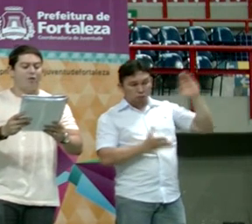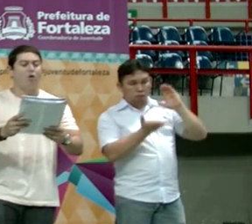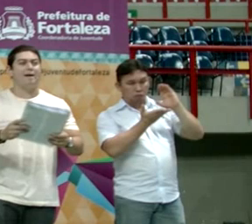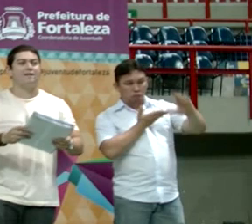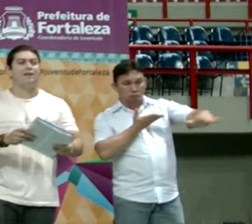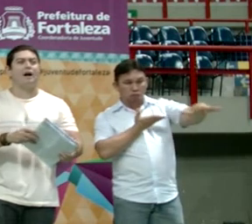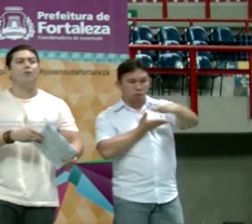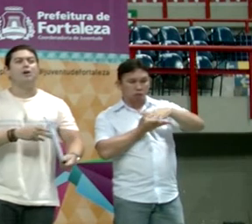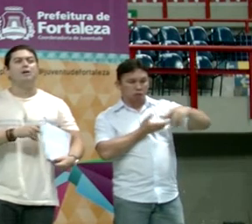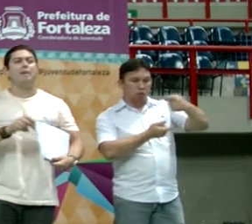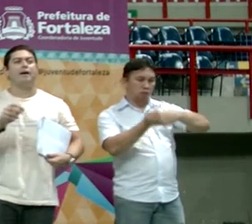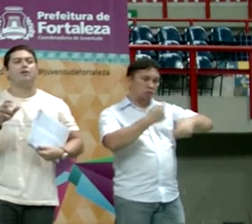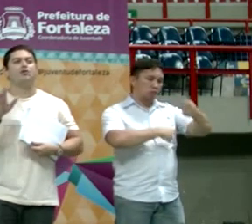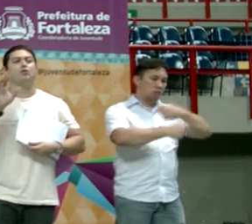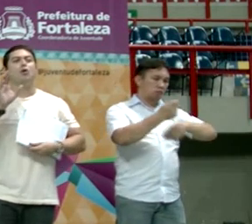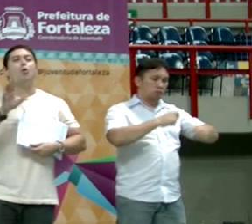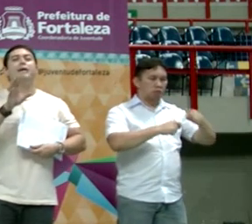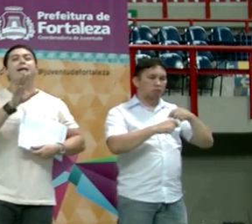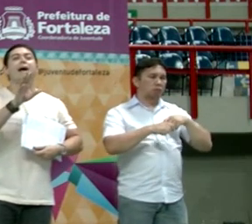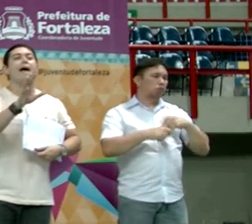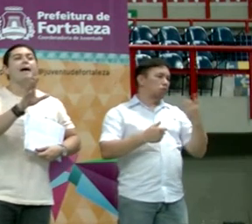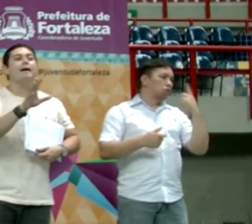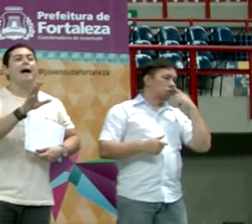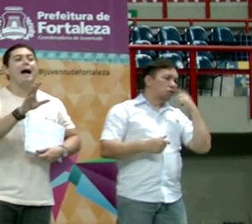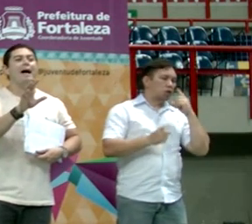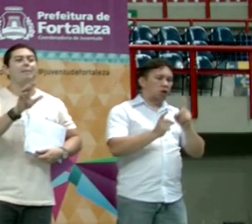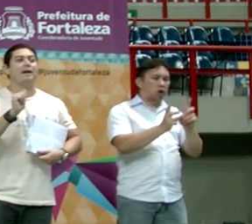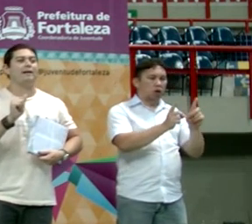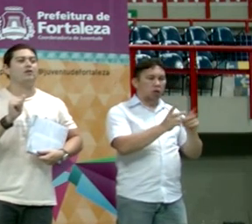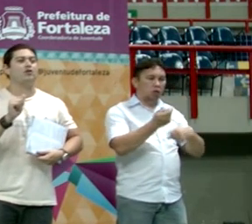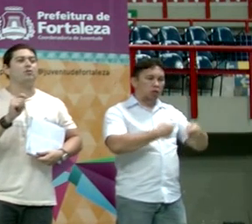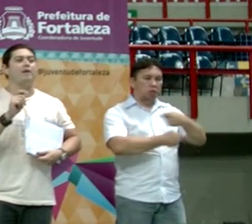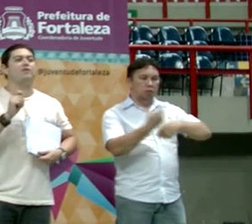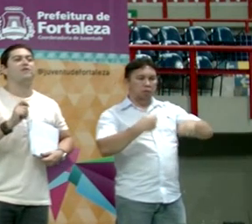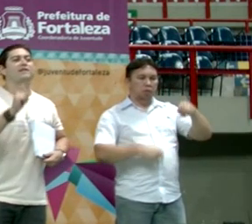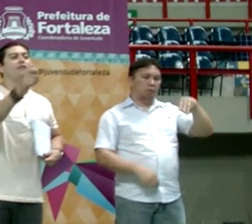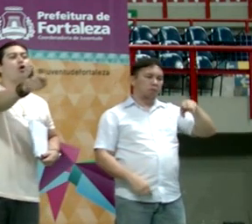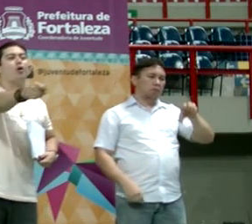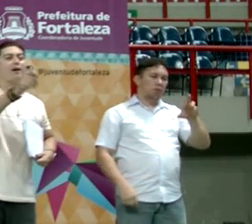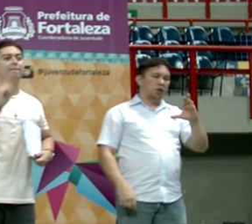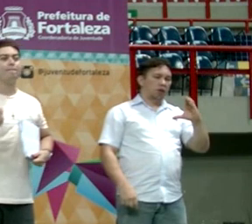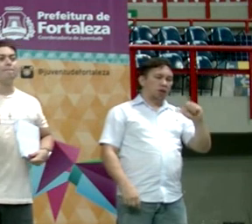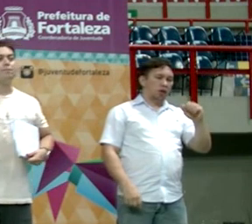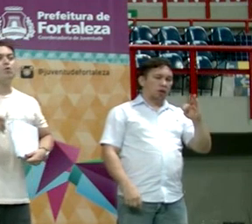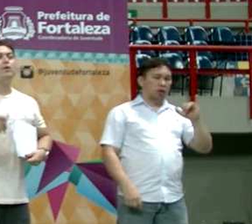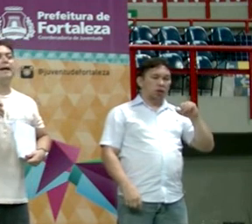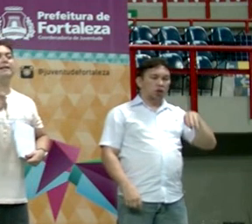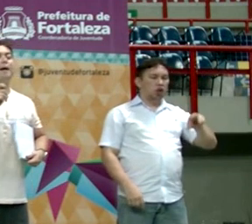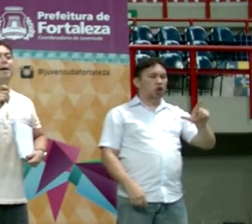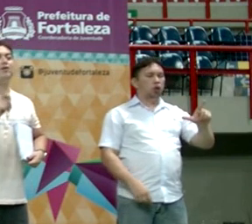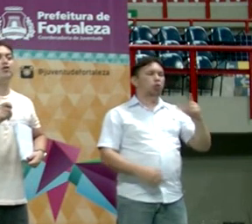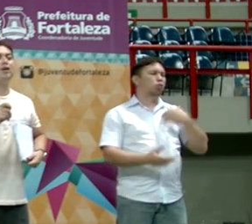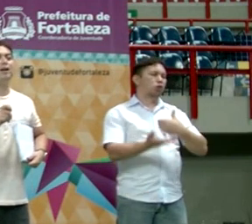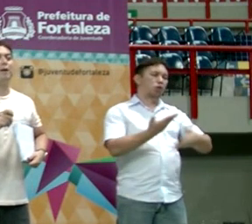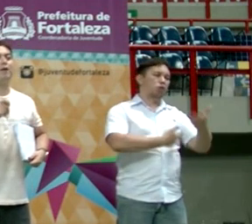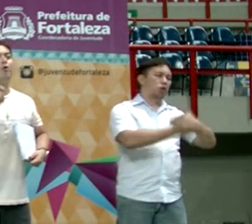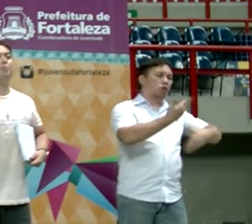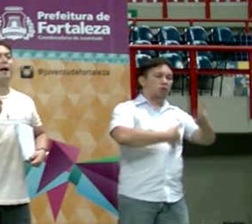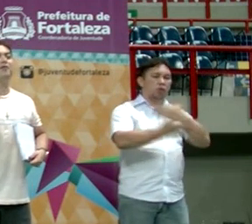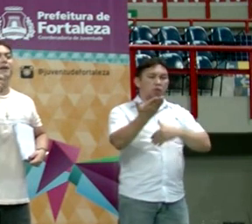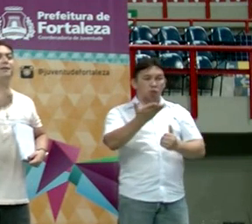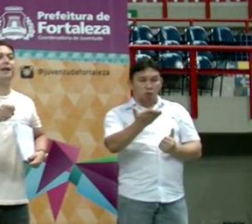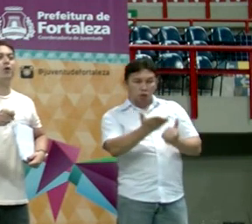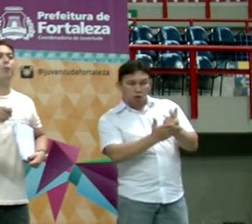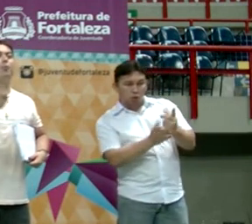investimento na área comercial e mercantil. O que é a área mercantil? É você fazer troca. O que é que dá mais dinheiro?